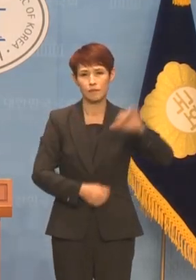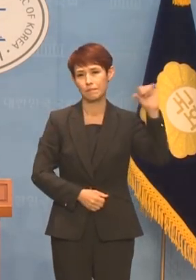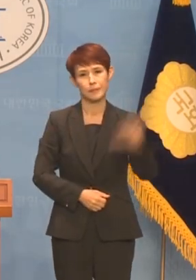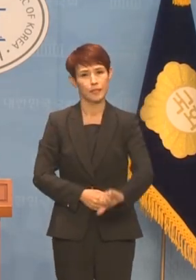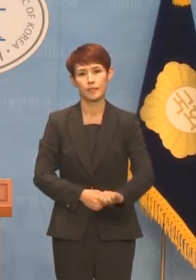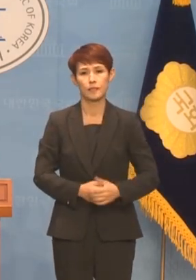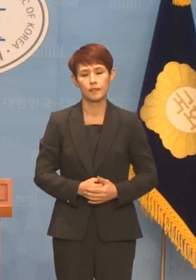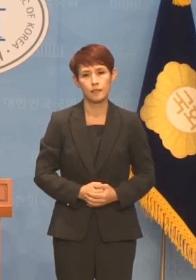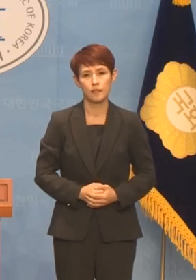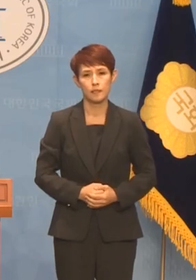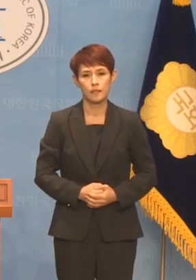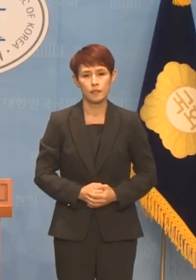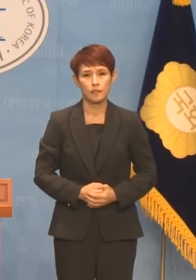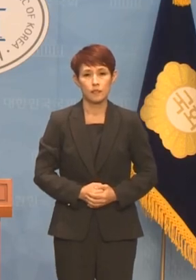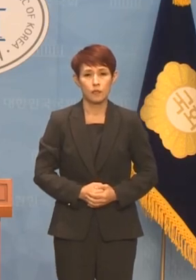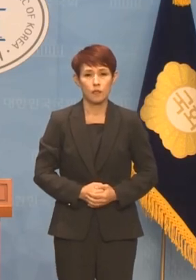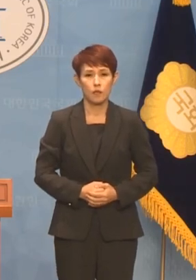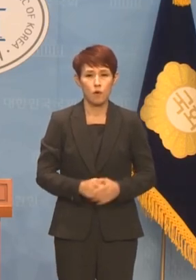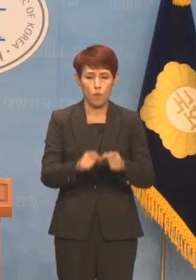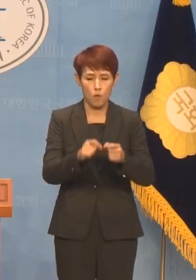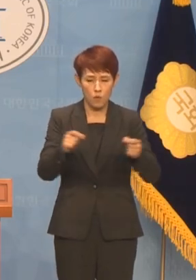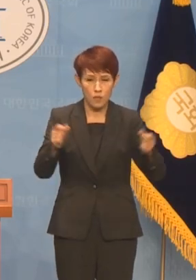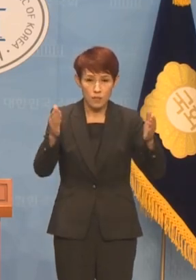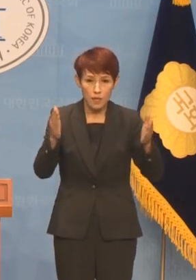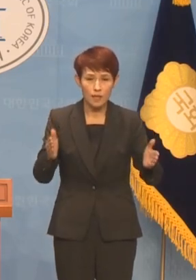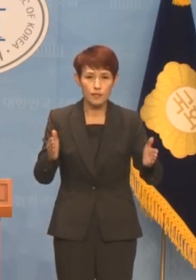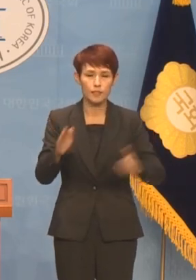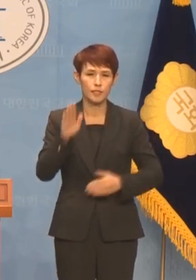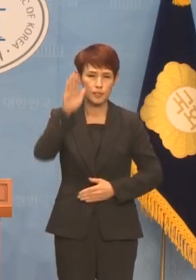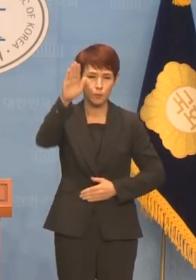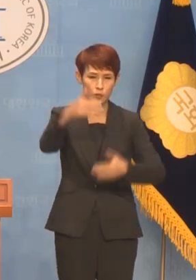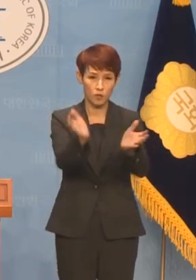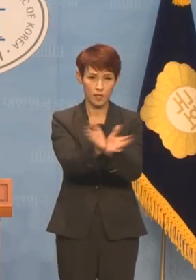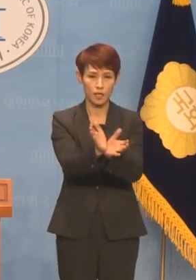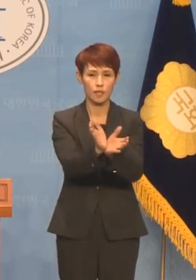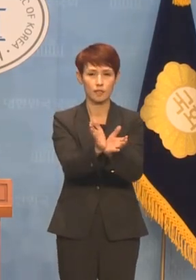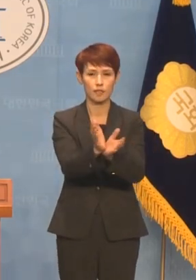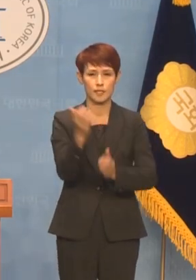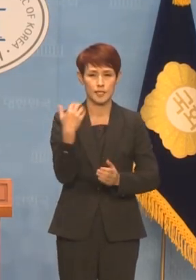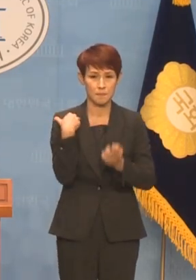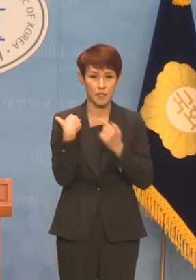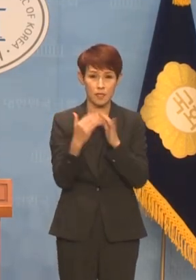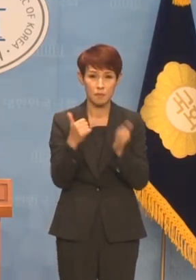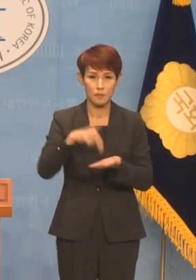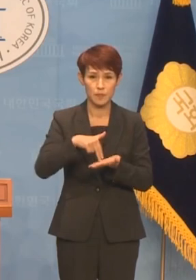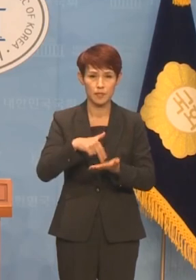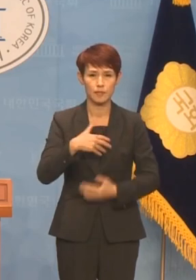참패했습니다. 오랫동안 진보정당의 중심에 서왔던 한 사람으로서